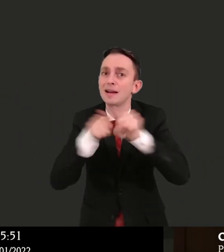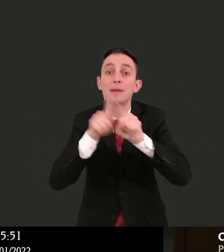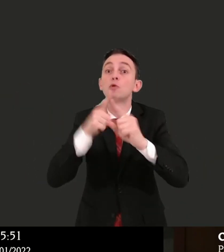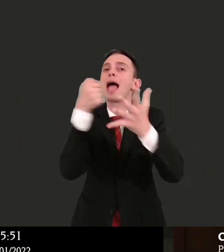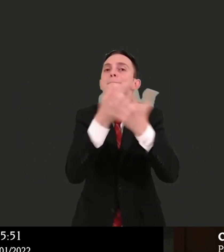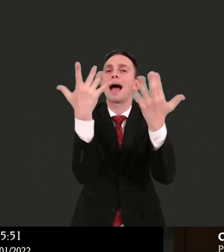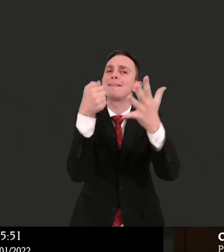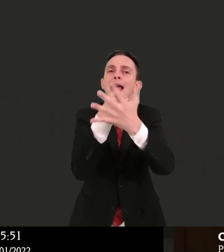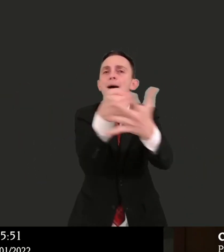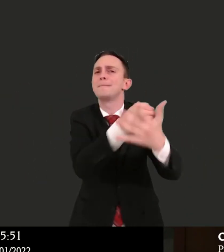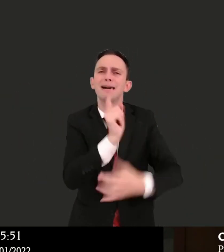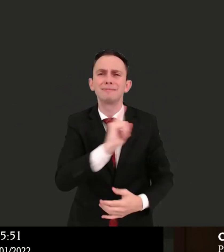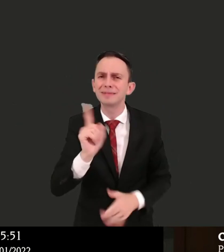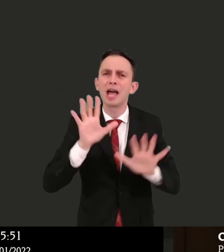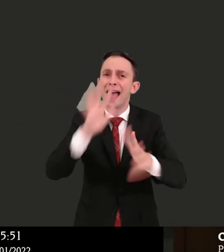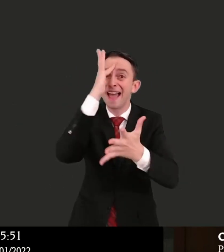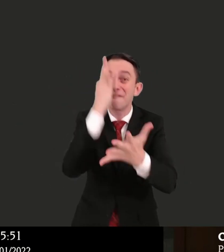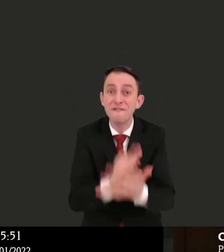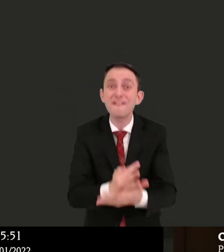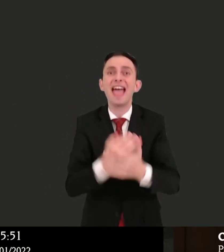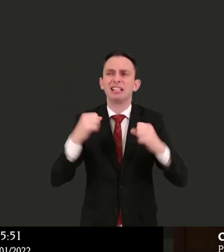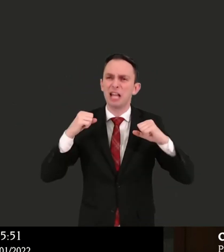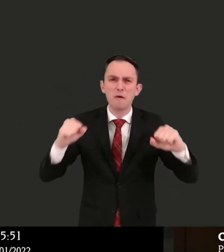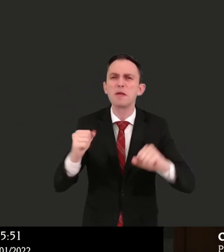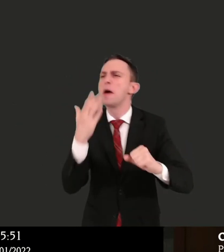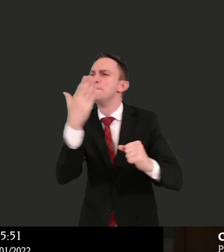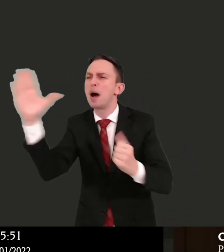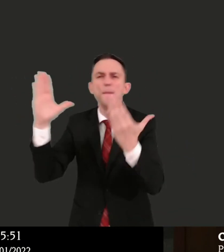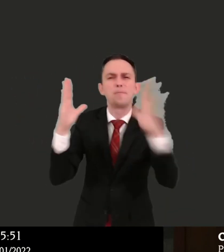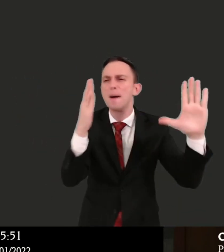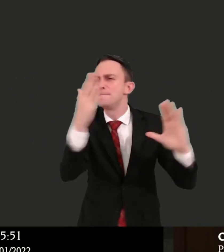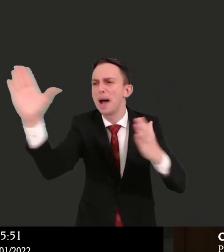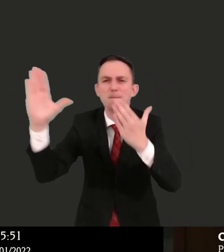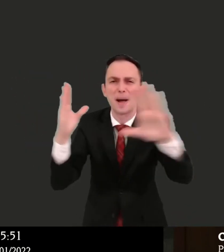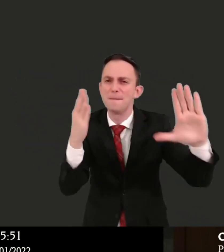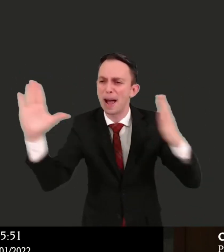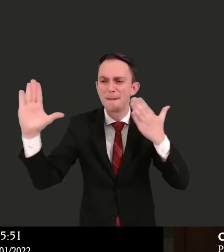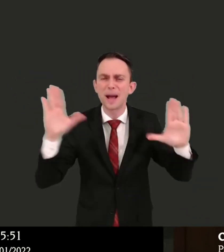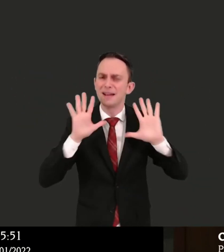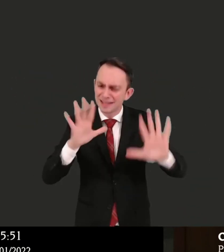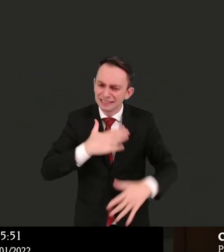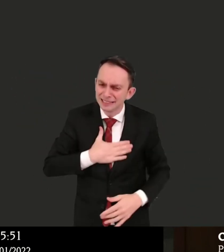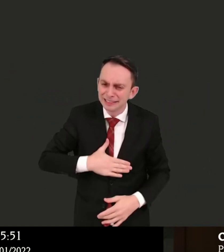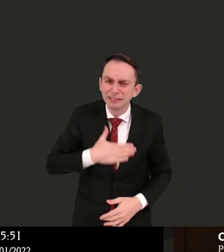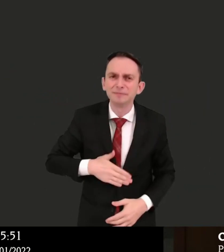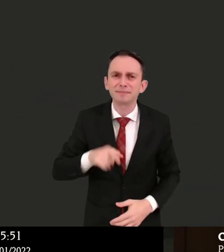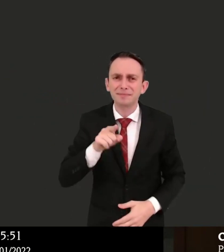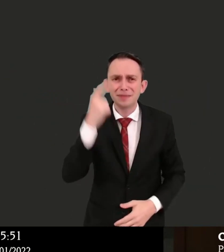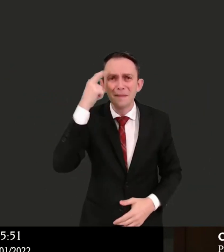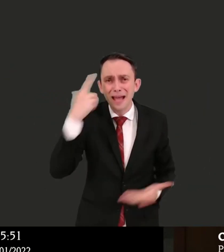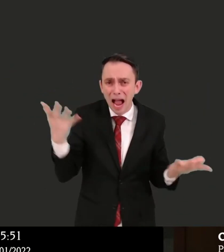integridade da fé. É não se afastar dos propósitos divinos. Aonde Deus te pôs, fica lá, não corre da guerra. Não larga teu